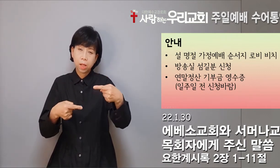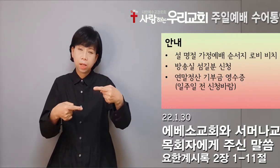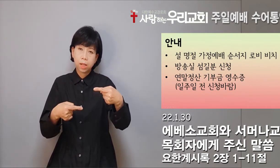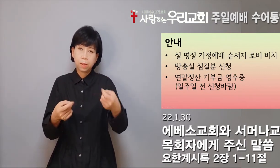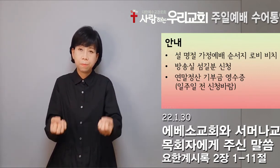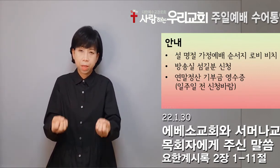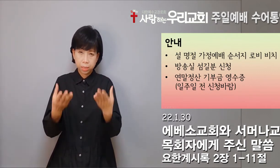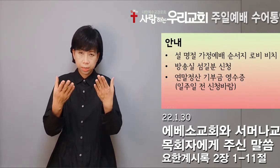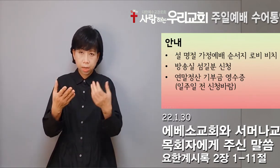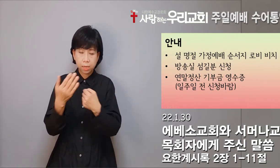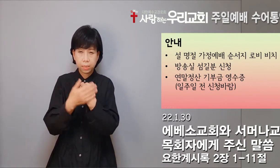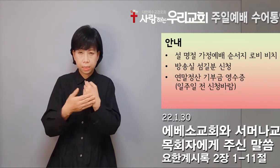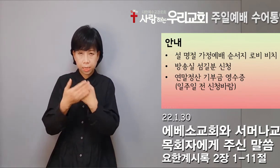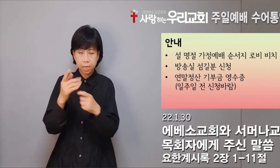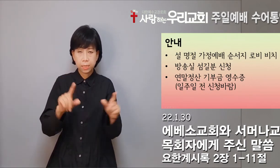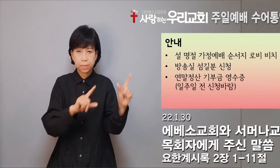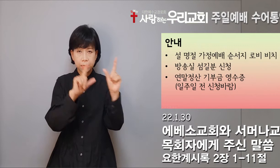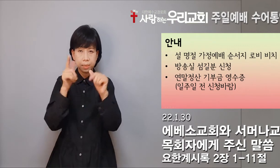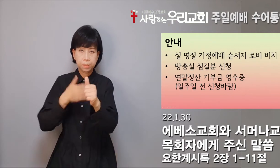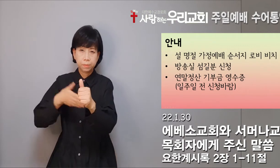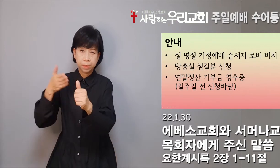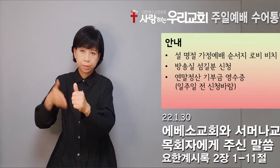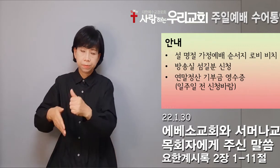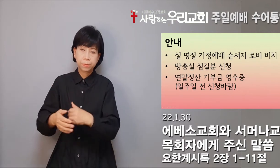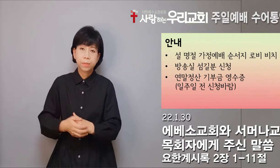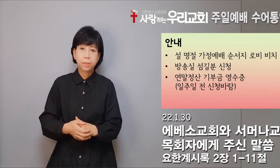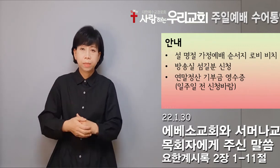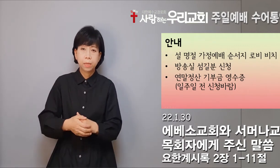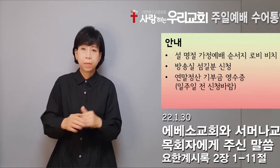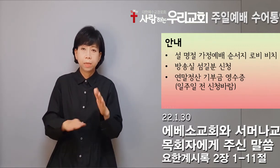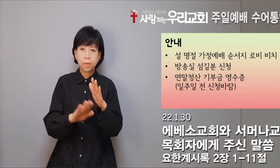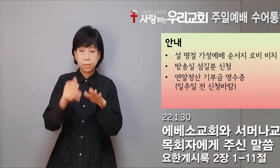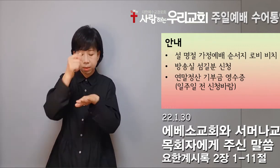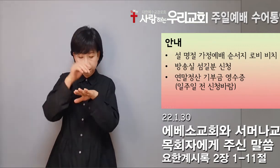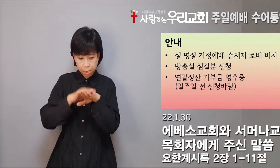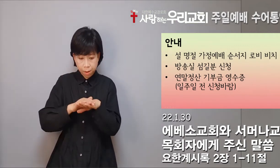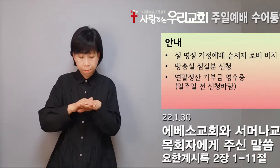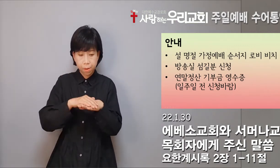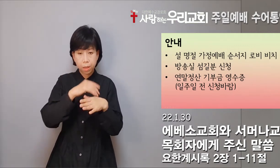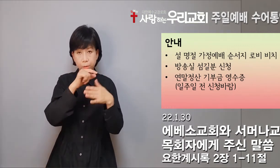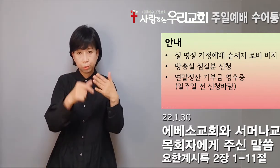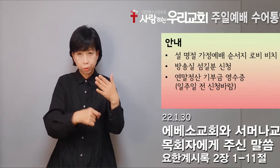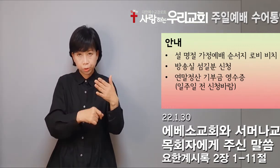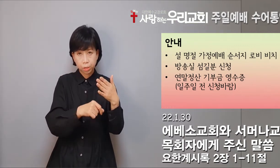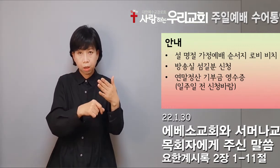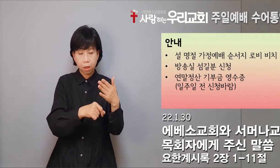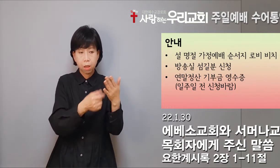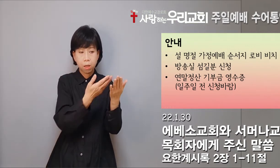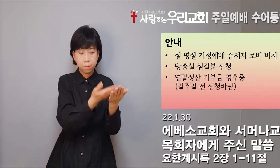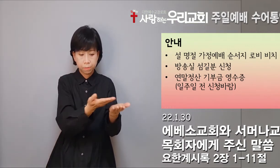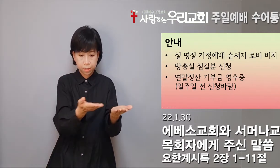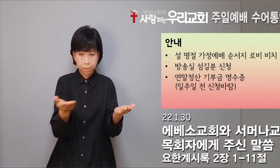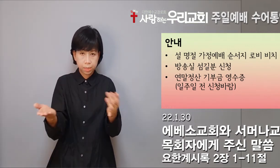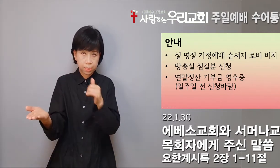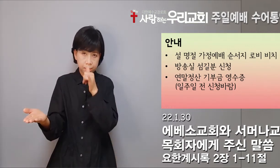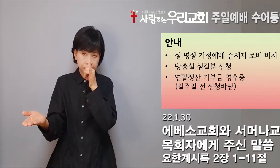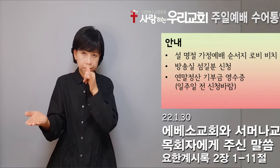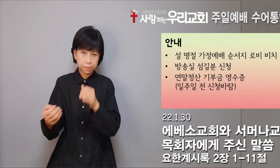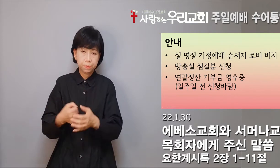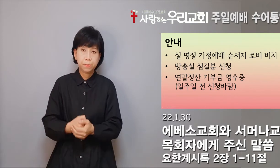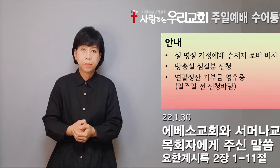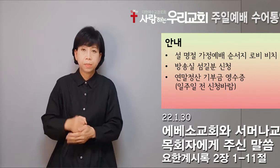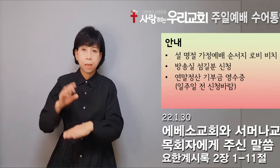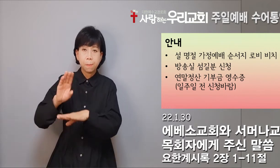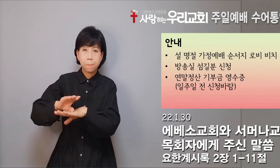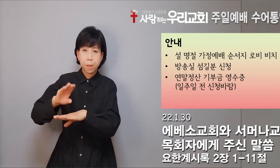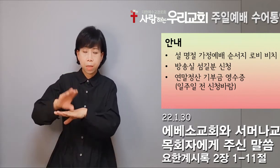바랍니다. 가정예배 순서지가 로비에 비치되어 있습니다. 방송실에서 섬기실 분을 찾습니다. 추천해 주시기